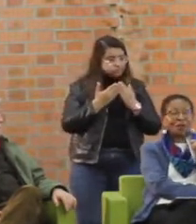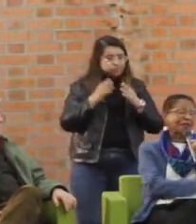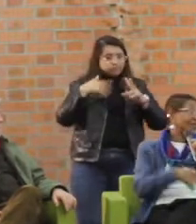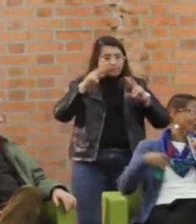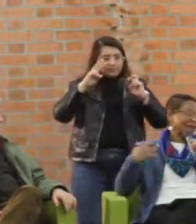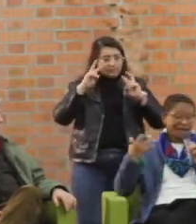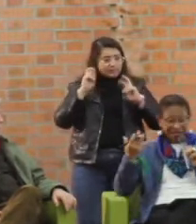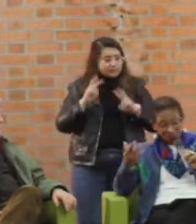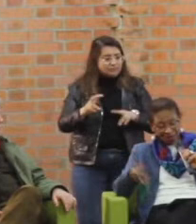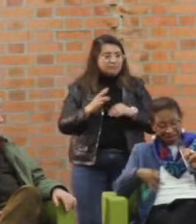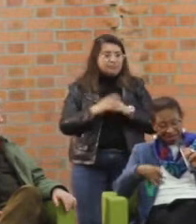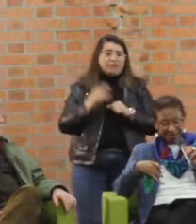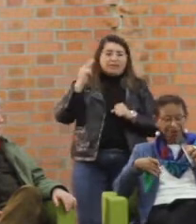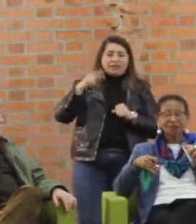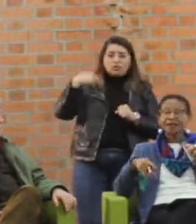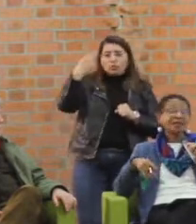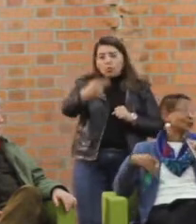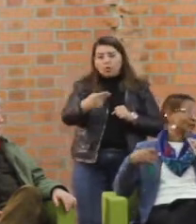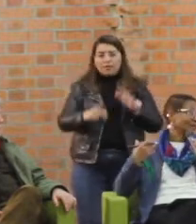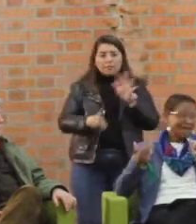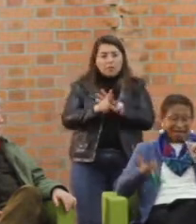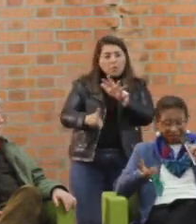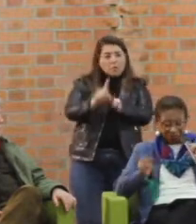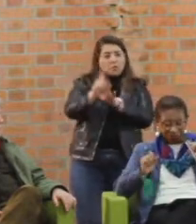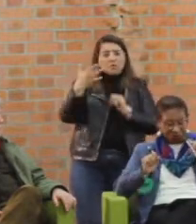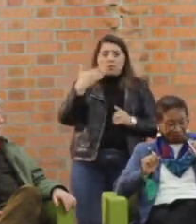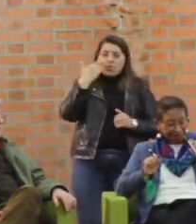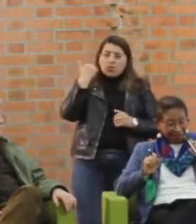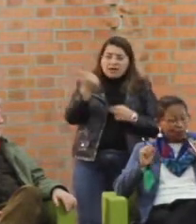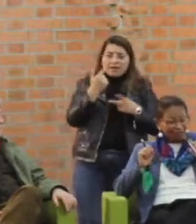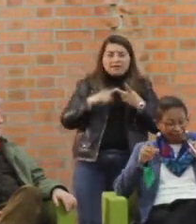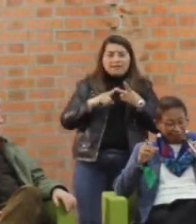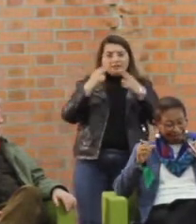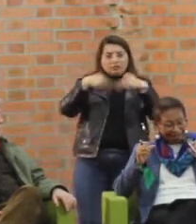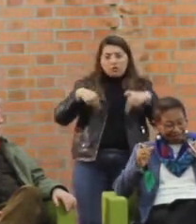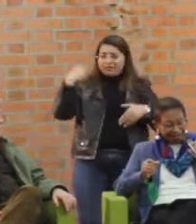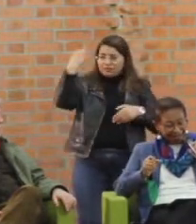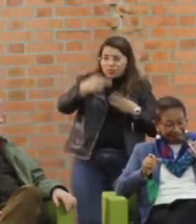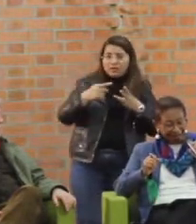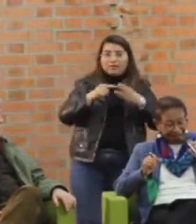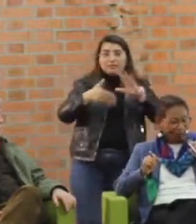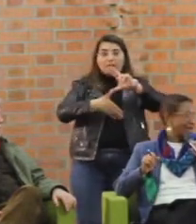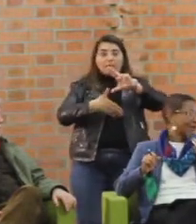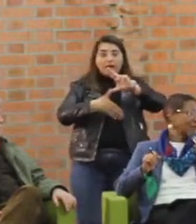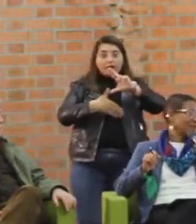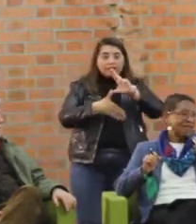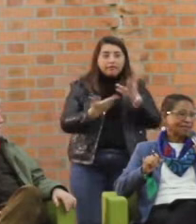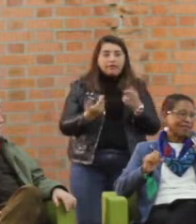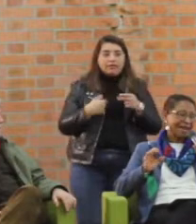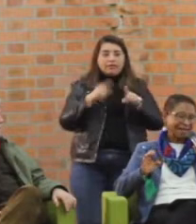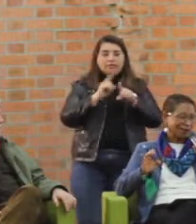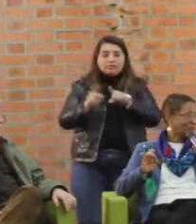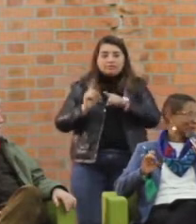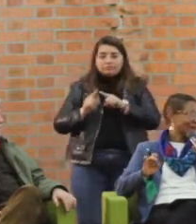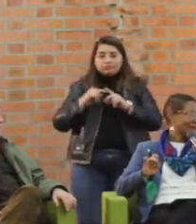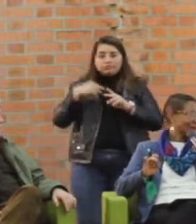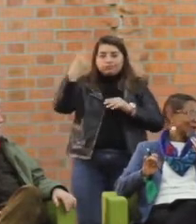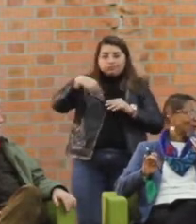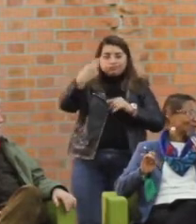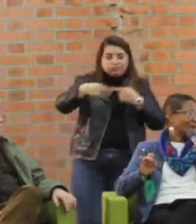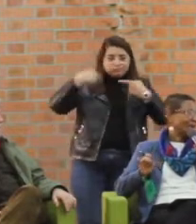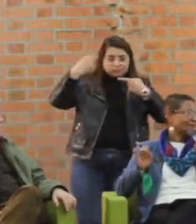sobre temas de historia de las mujeres historias de género historia de América Latina y teoría feminista y de género